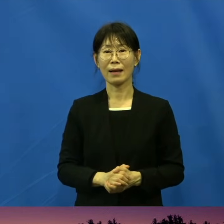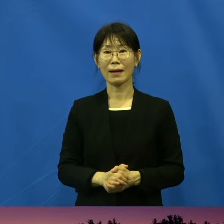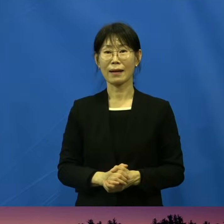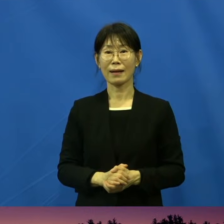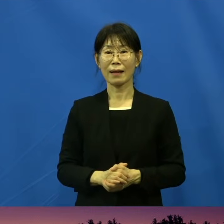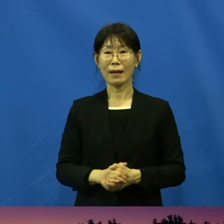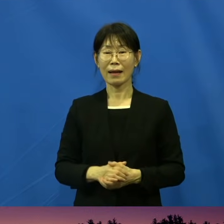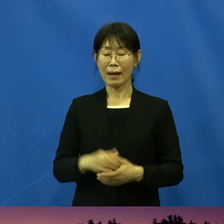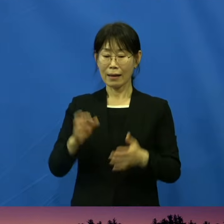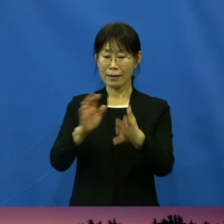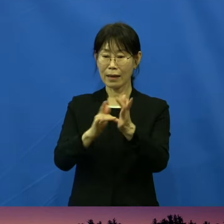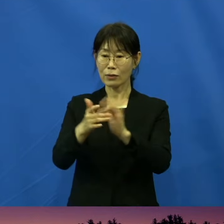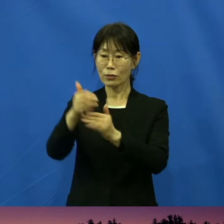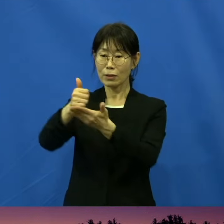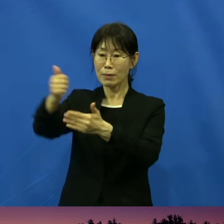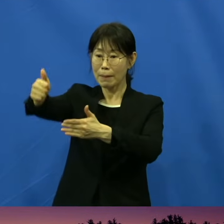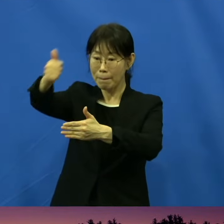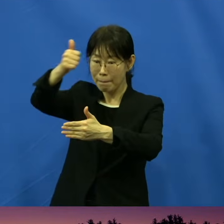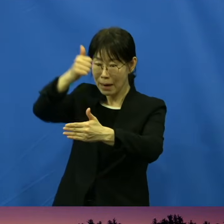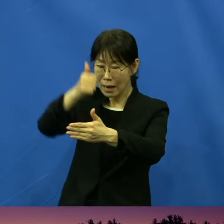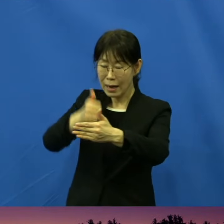형성이 되는 거예요.